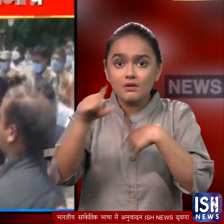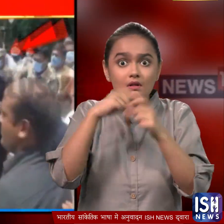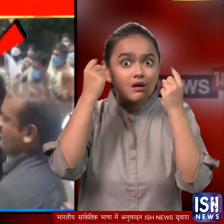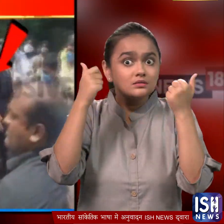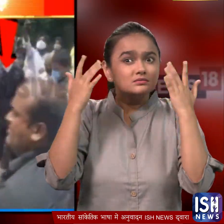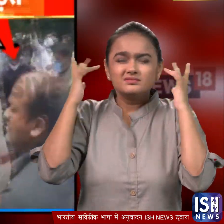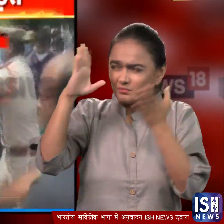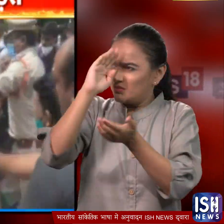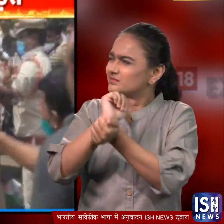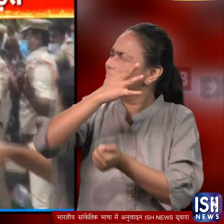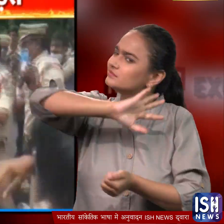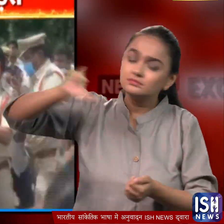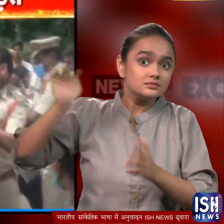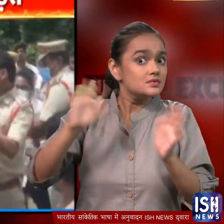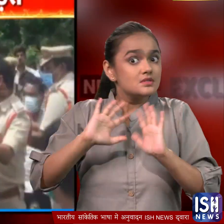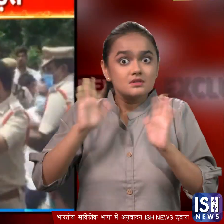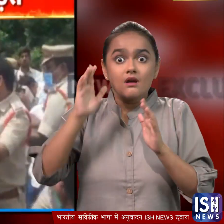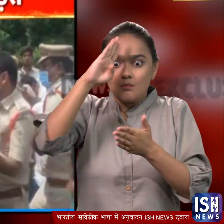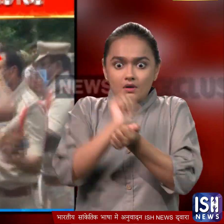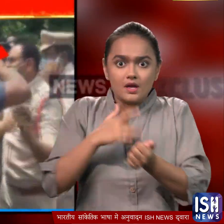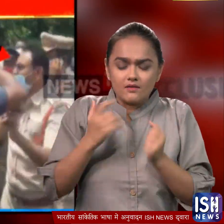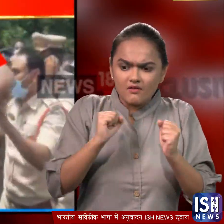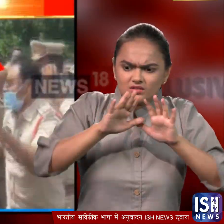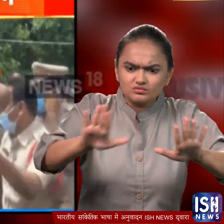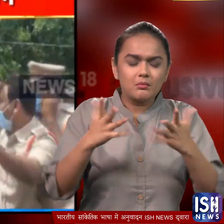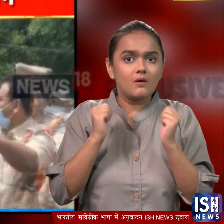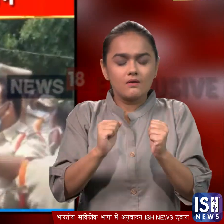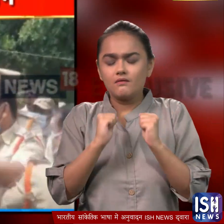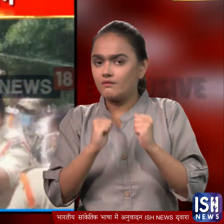थे कि उनके लिए भी इस लड़ाई को खत्म कराना मुश्किल हो गया।